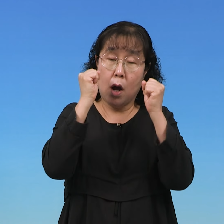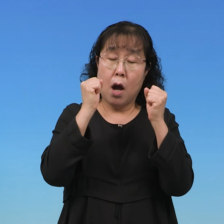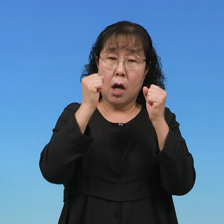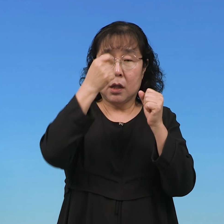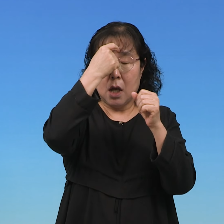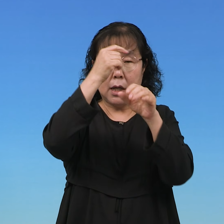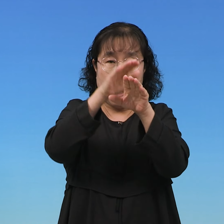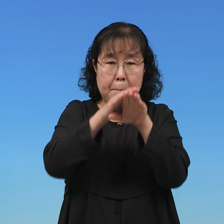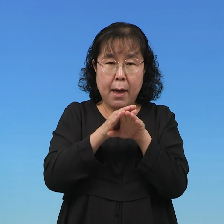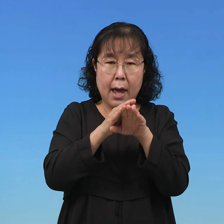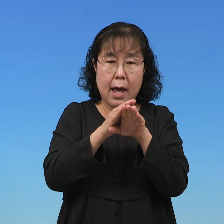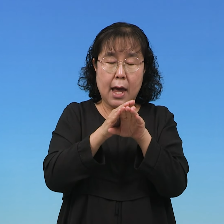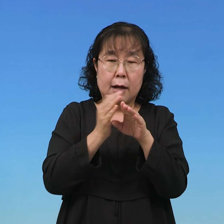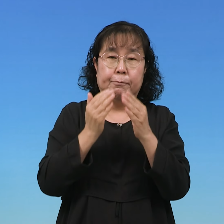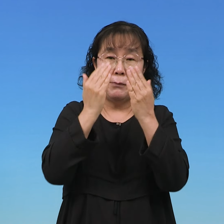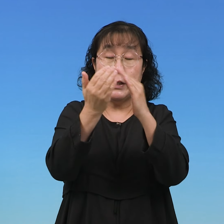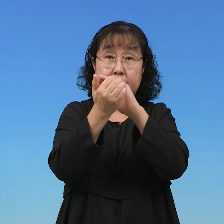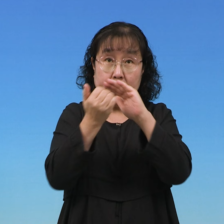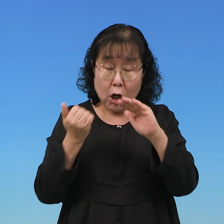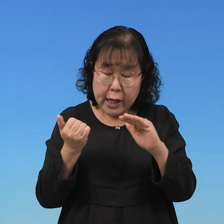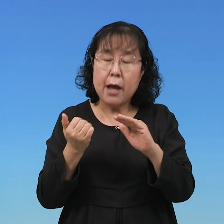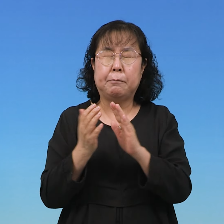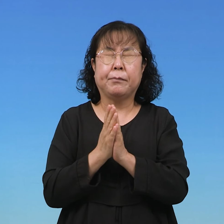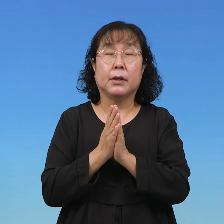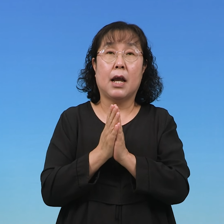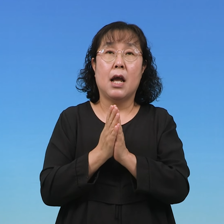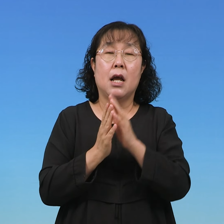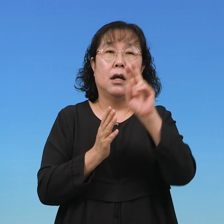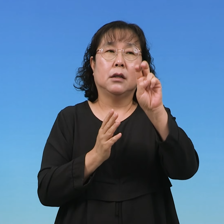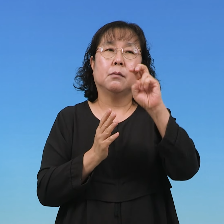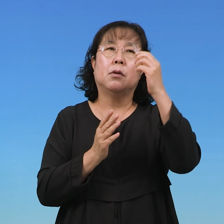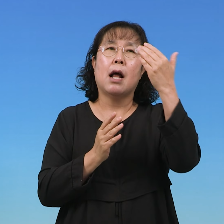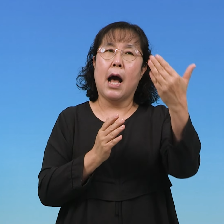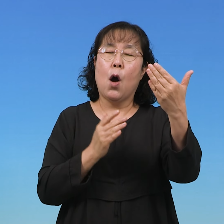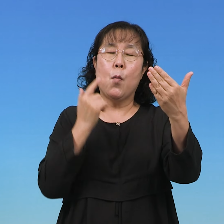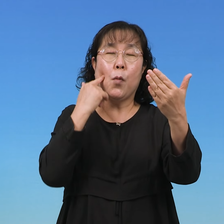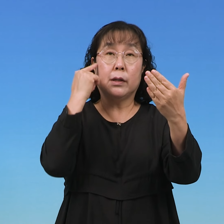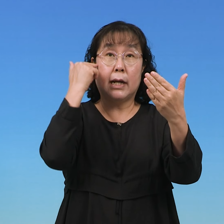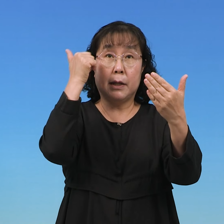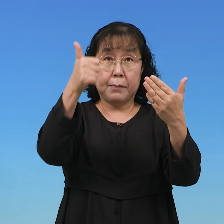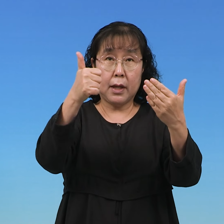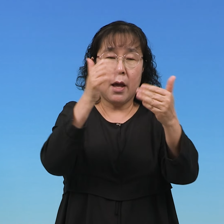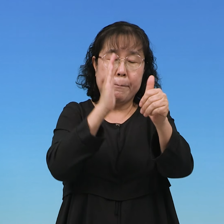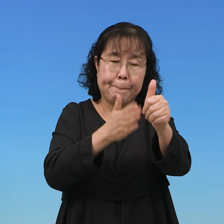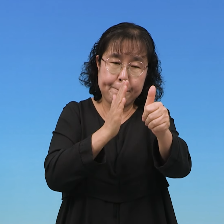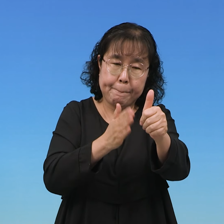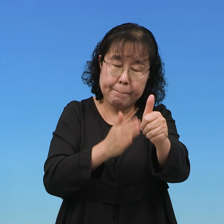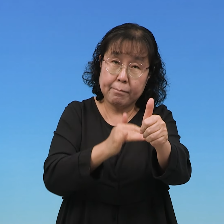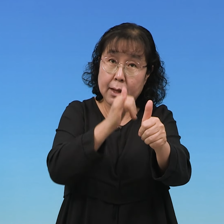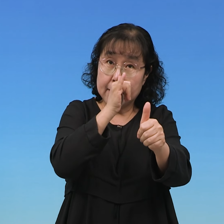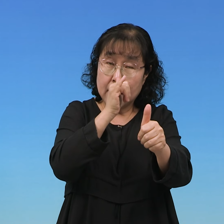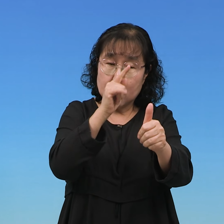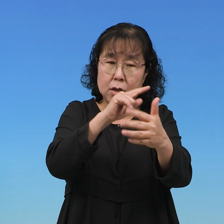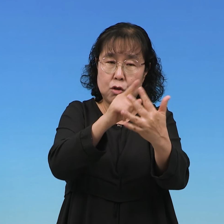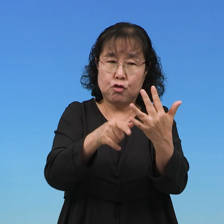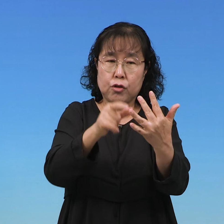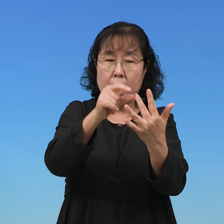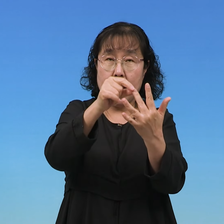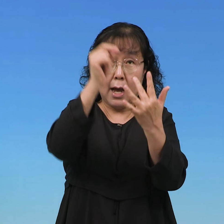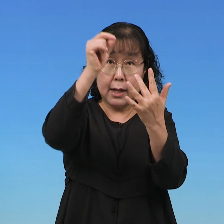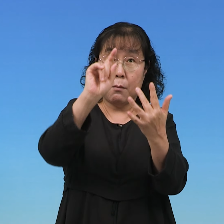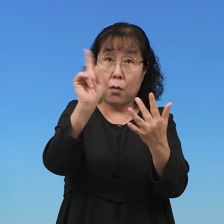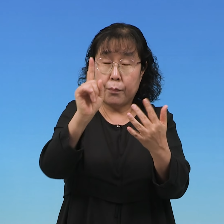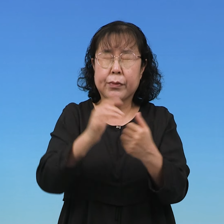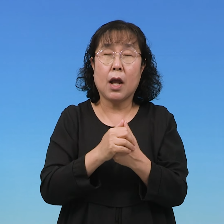그 당시 이제 29교회 예비 담임 목사님들한테 여러 가지를 제가 당부했는데요. 그 중에 했던 것 중에